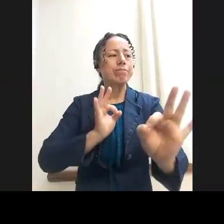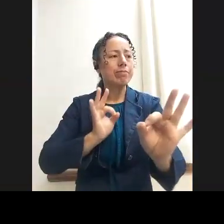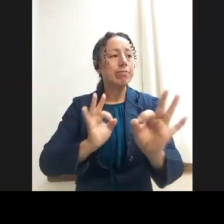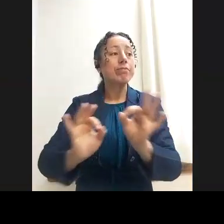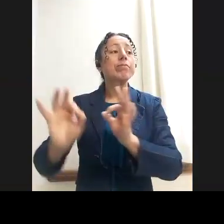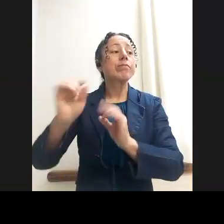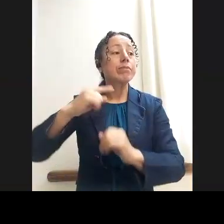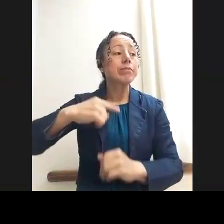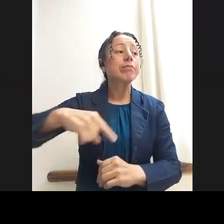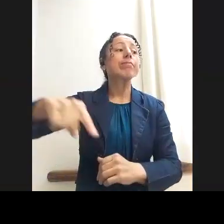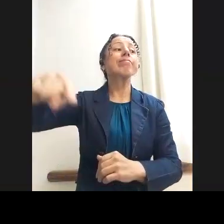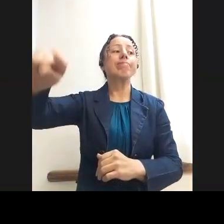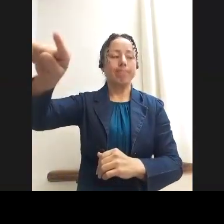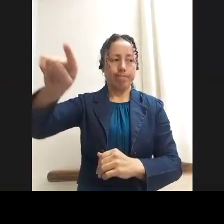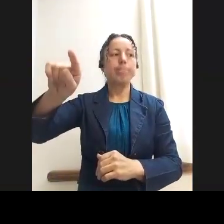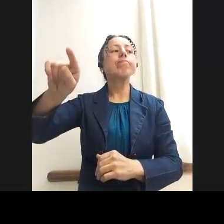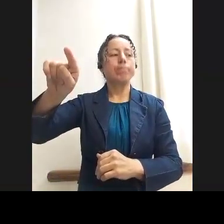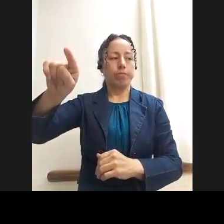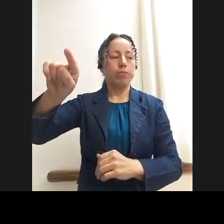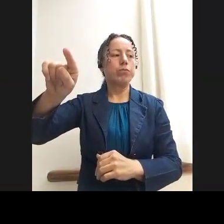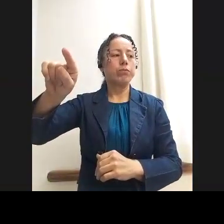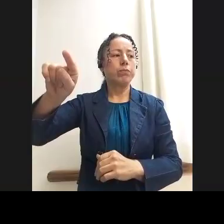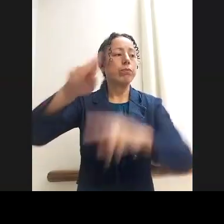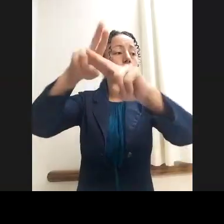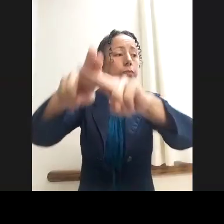Ele me prepara